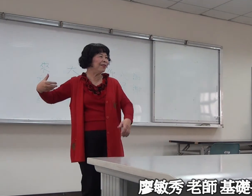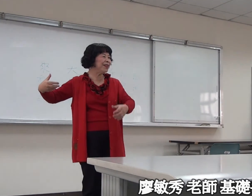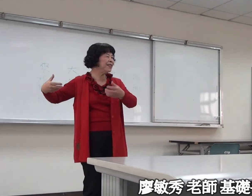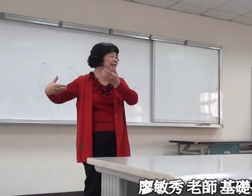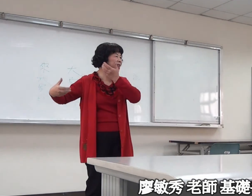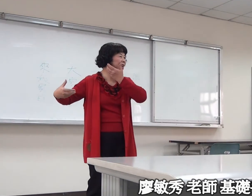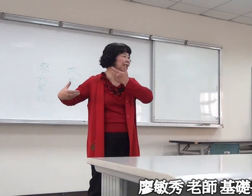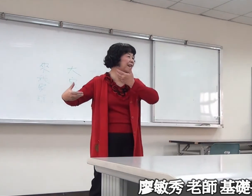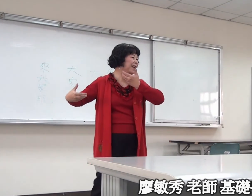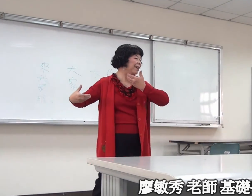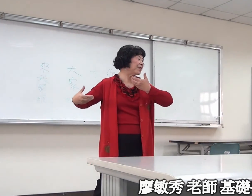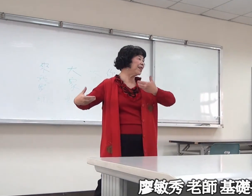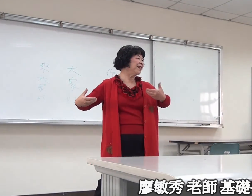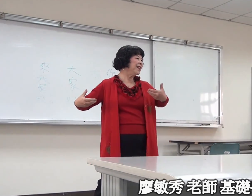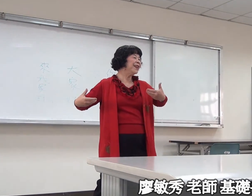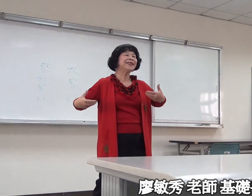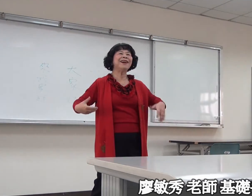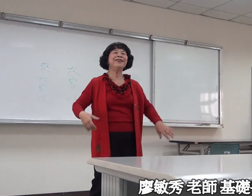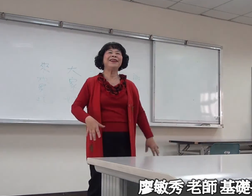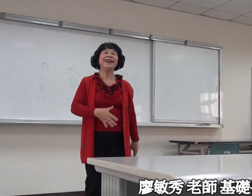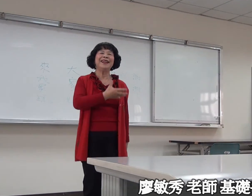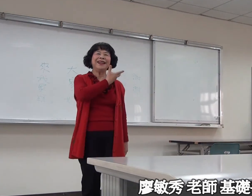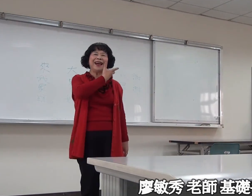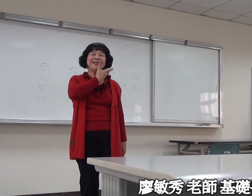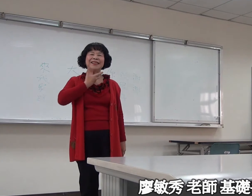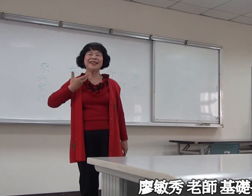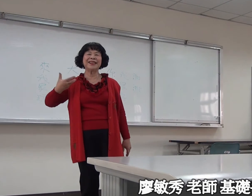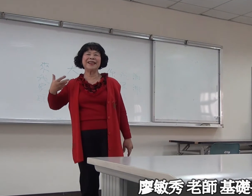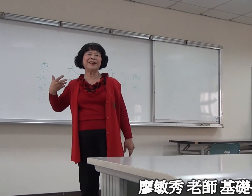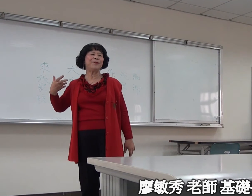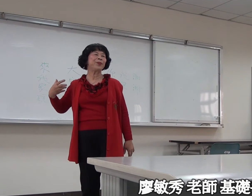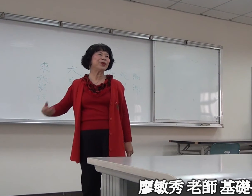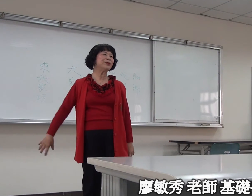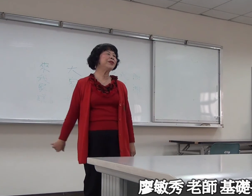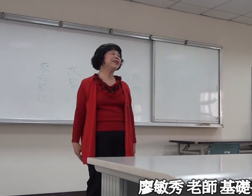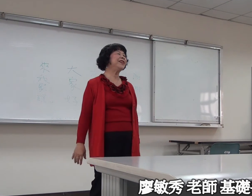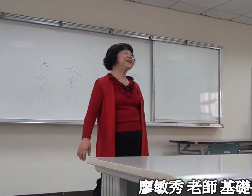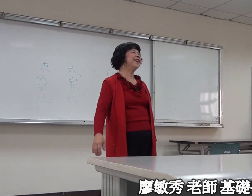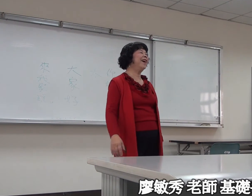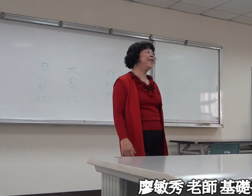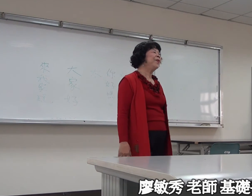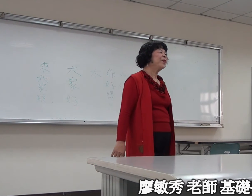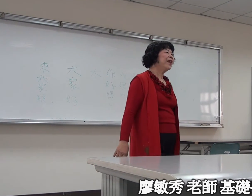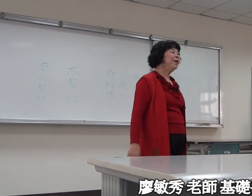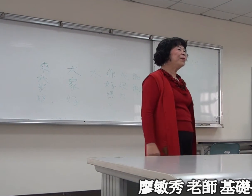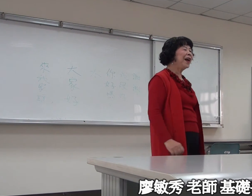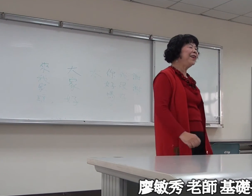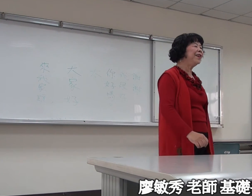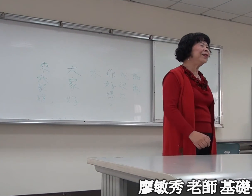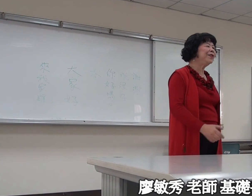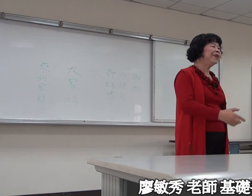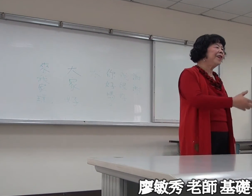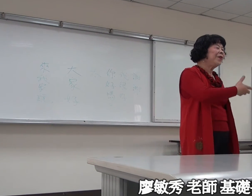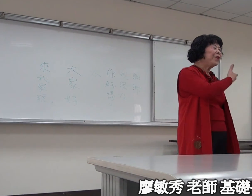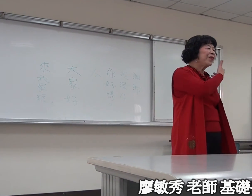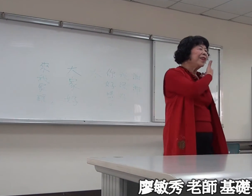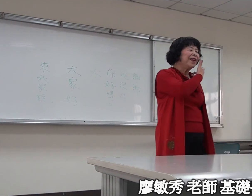人家的老生他会拿着那个胡须，哈、哦。他们台语有一句啊，